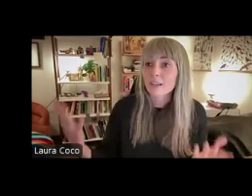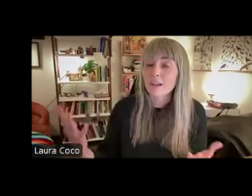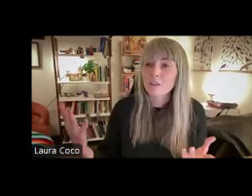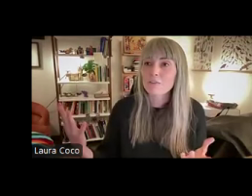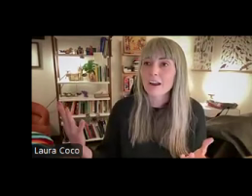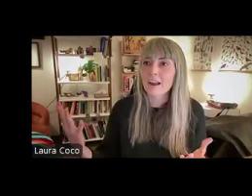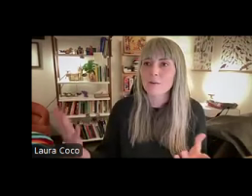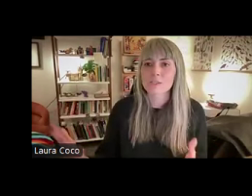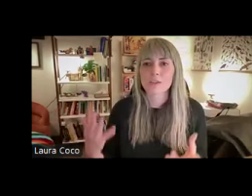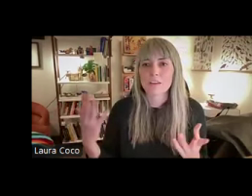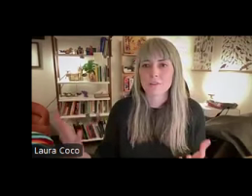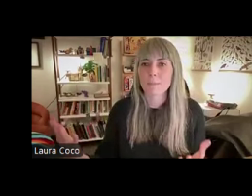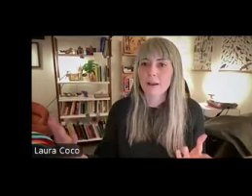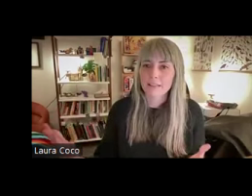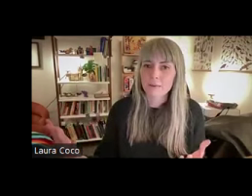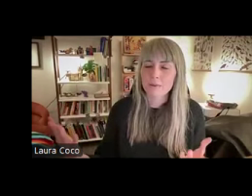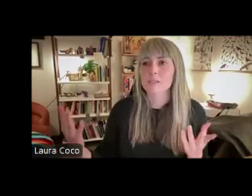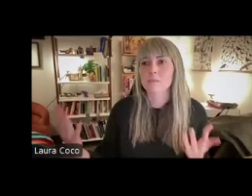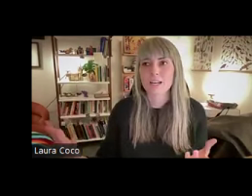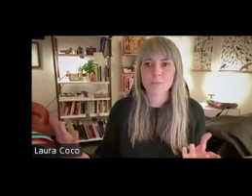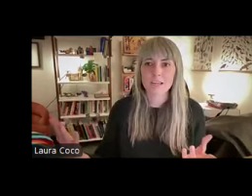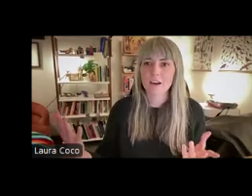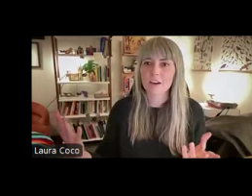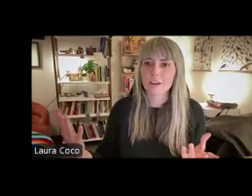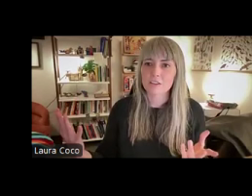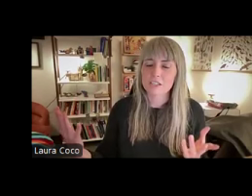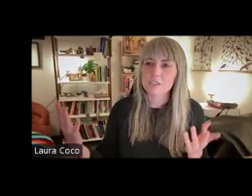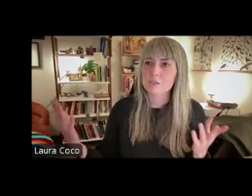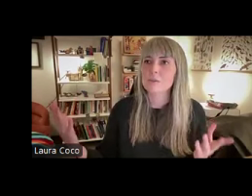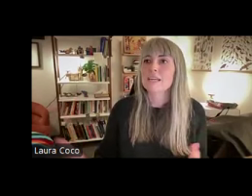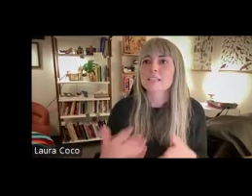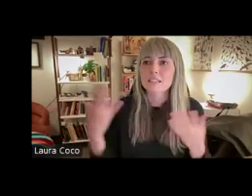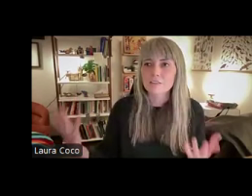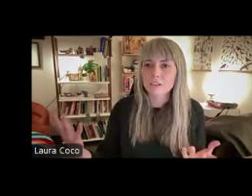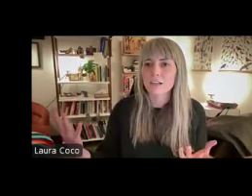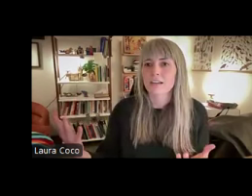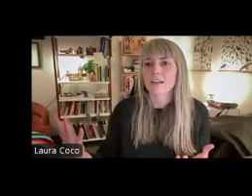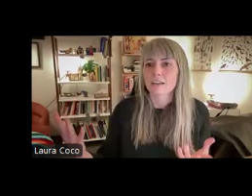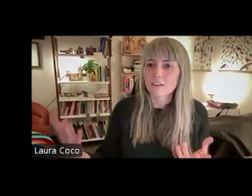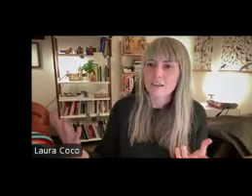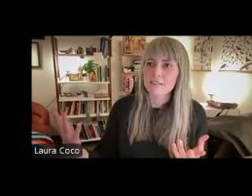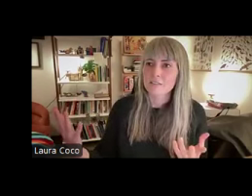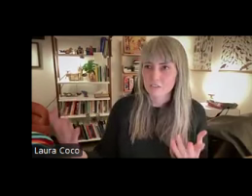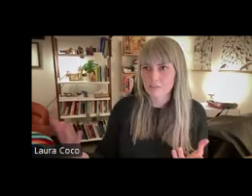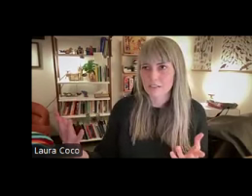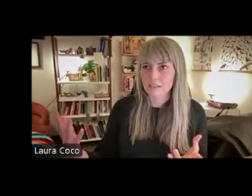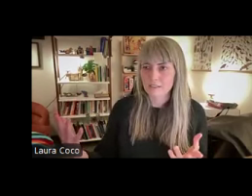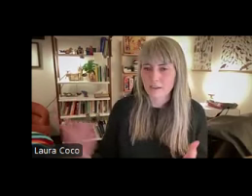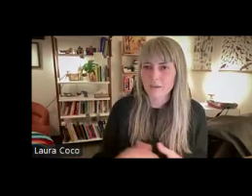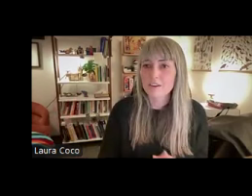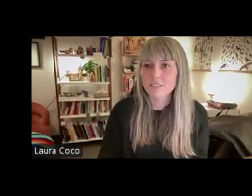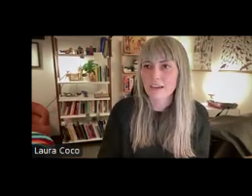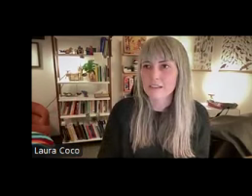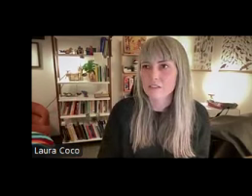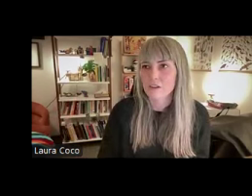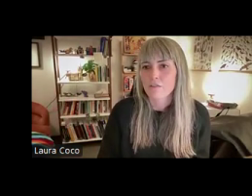amiga organizó una feria de salud y estaba trabajando con un audiólogo bilingüe que hablara inglés y español para